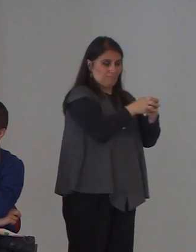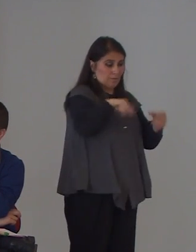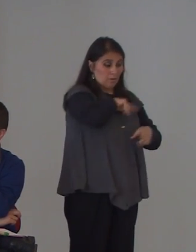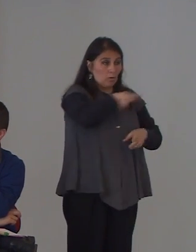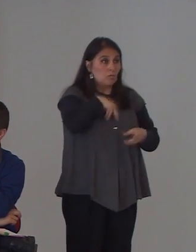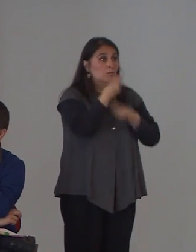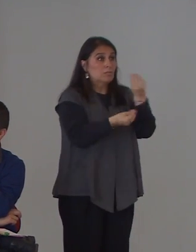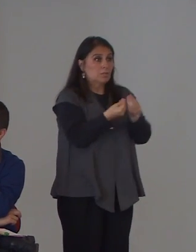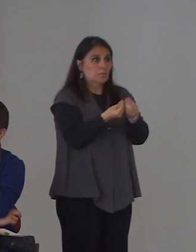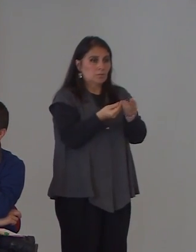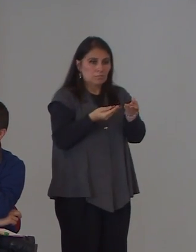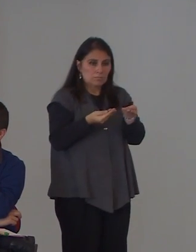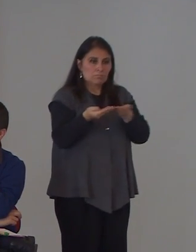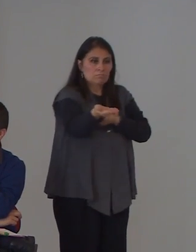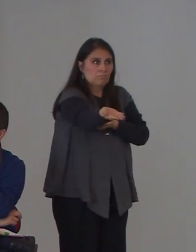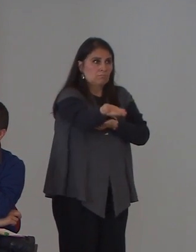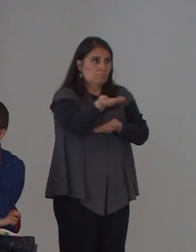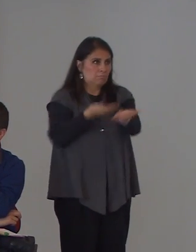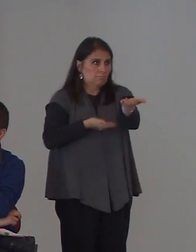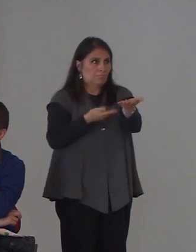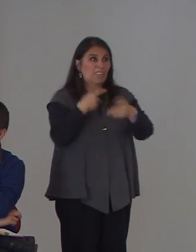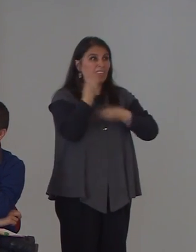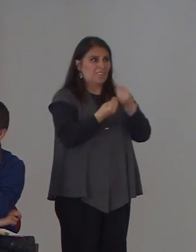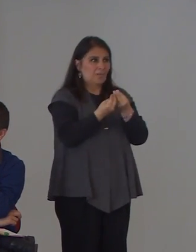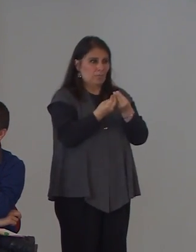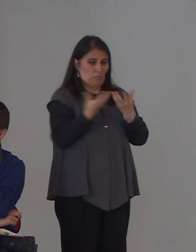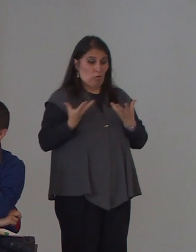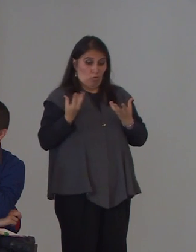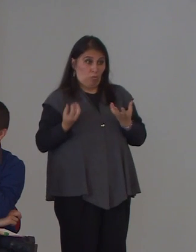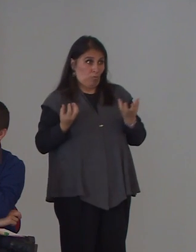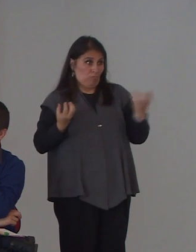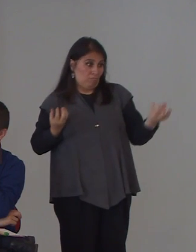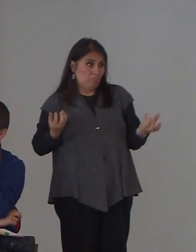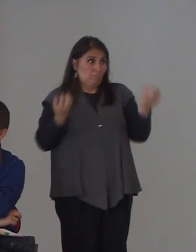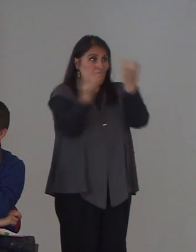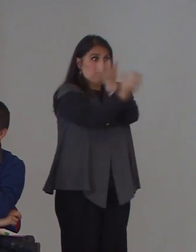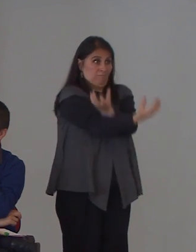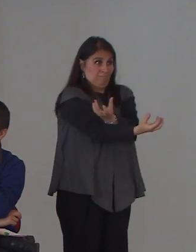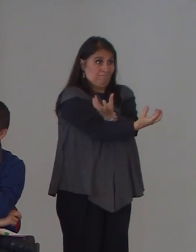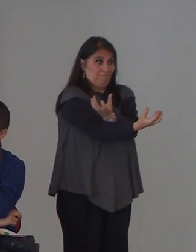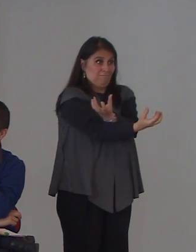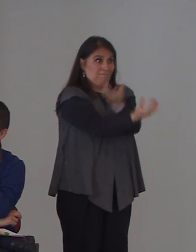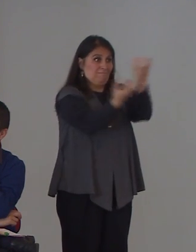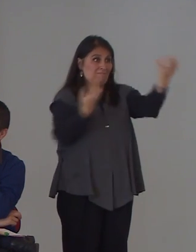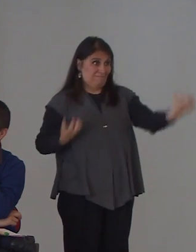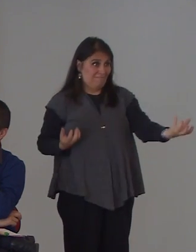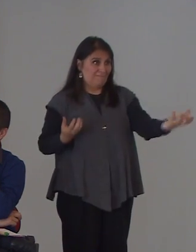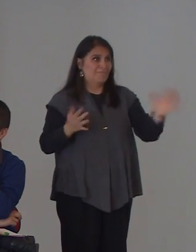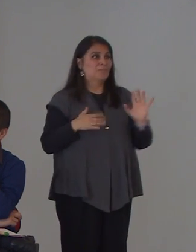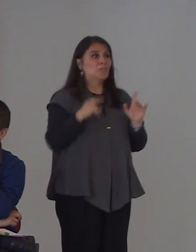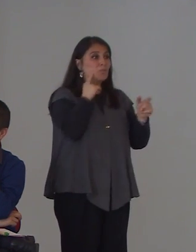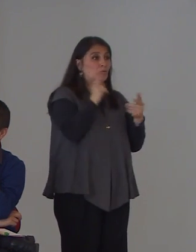hacemos intercambios todos los semestres. Como estamos en el sur occidente, pues lo tenemos para Bogotá.